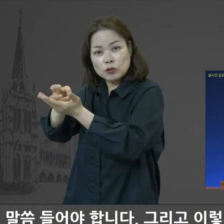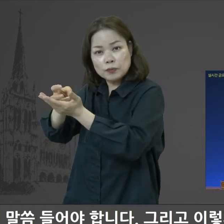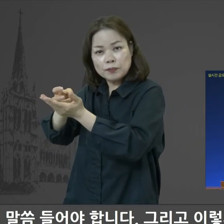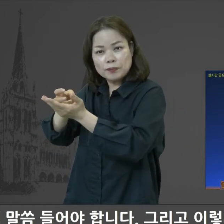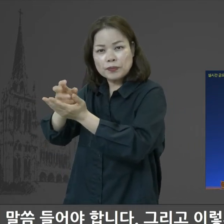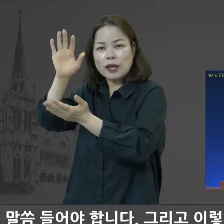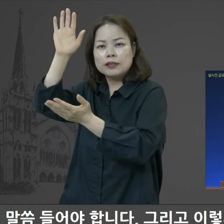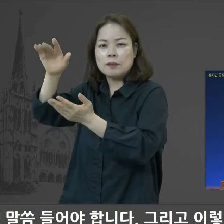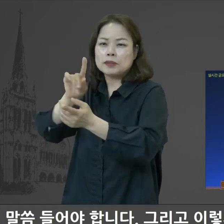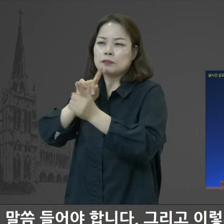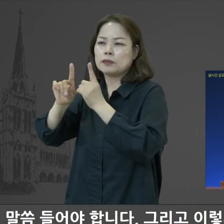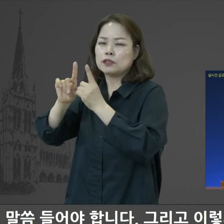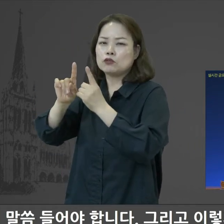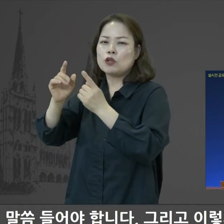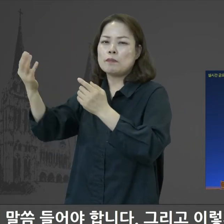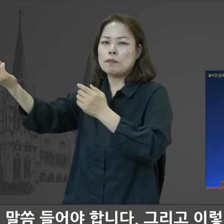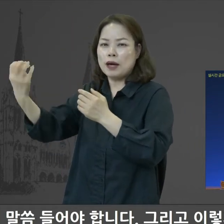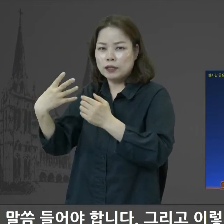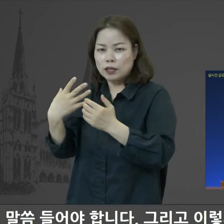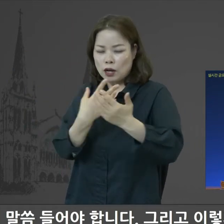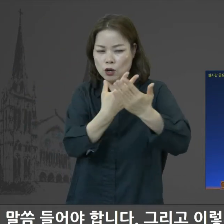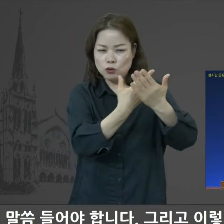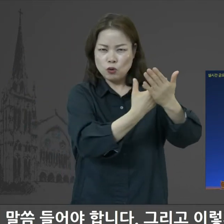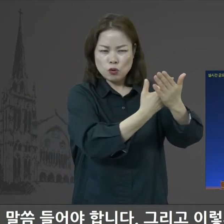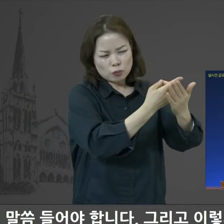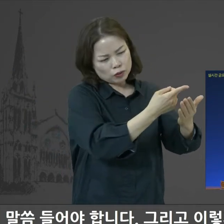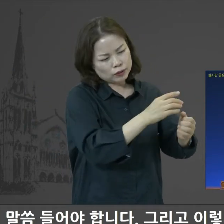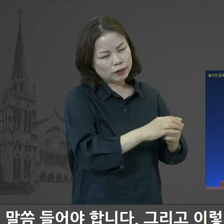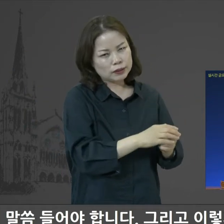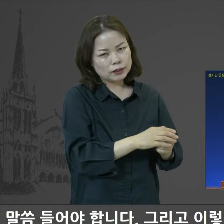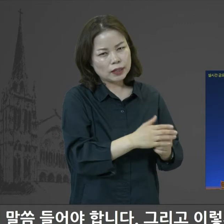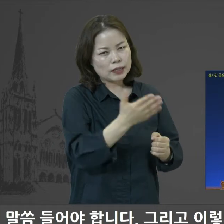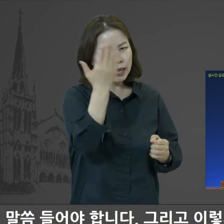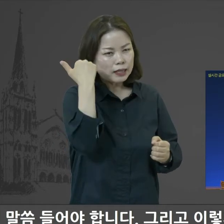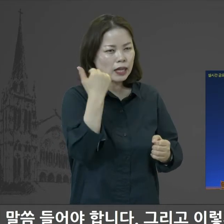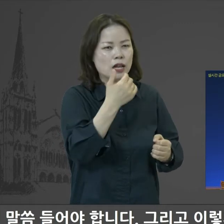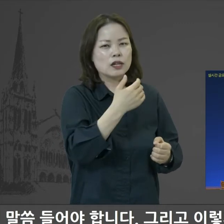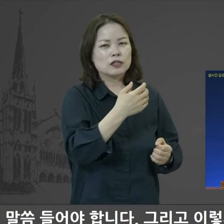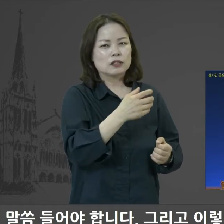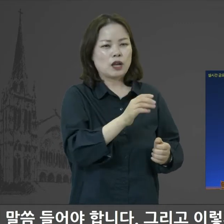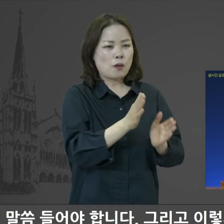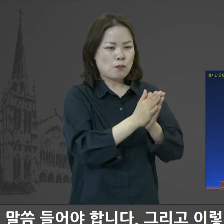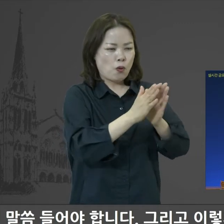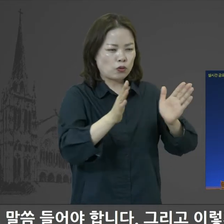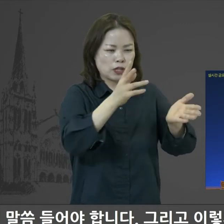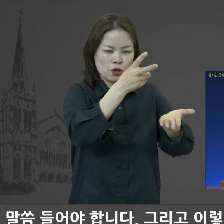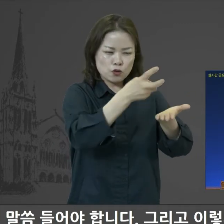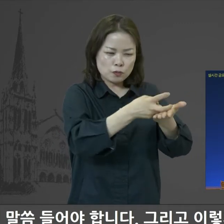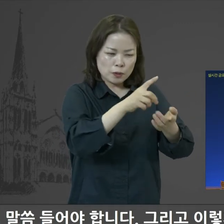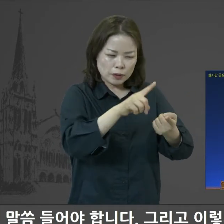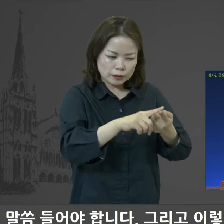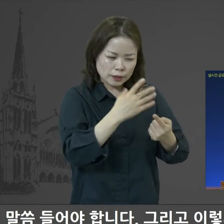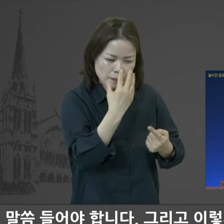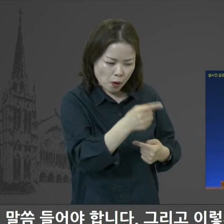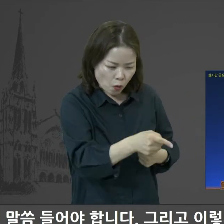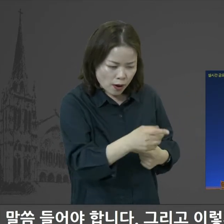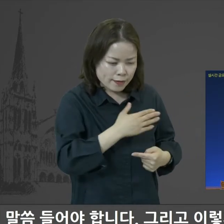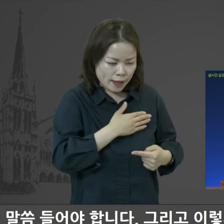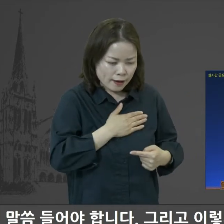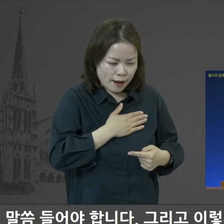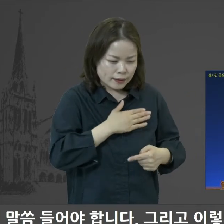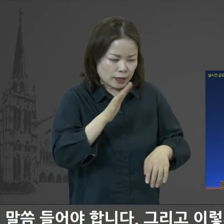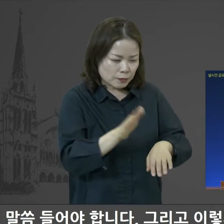하게 만드는데, 거울 보는 것은 마치 모세의 율법과 같이 내가 잘못된 것을 알게는